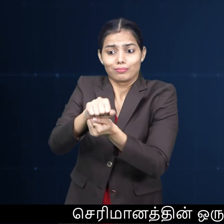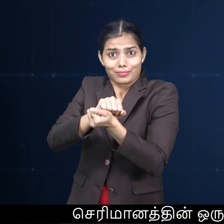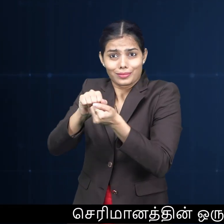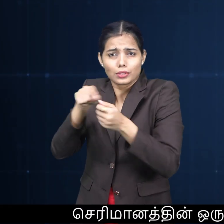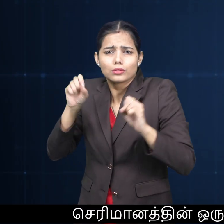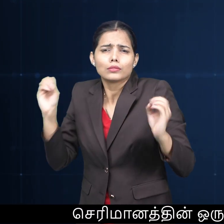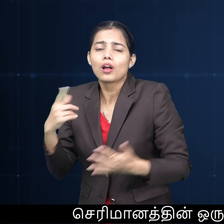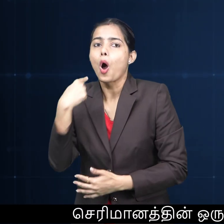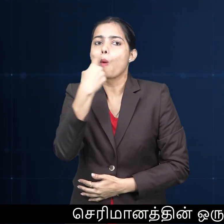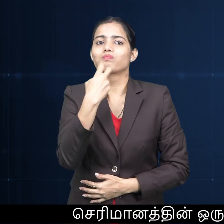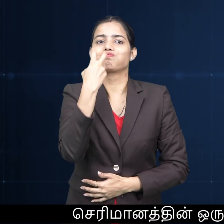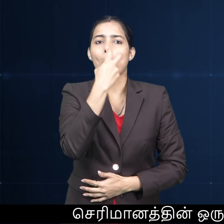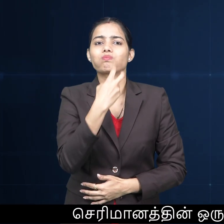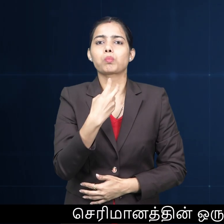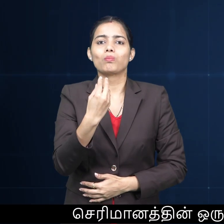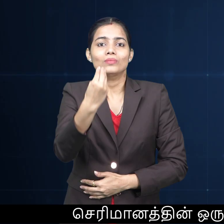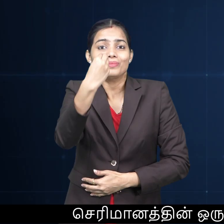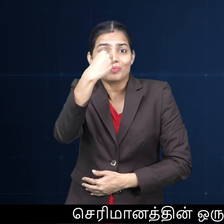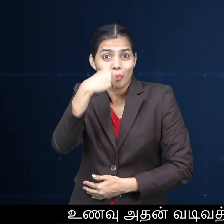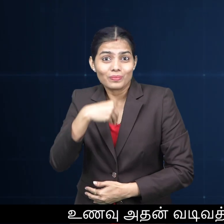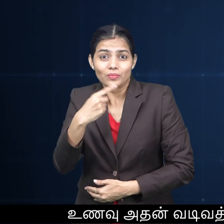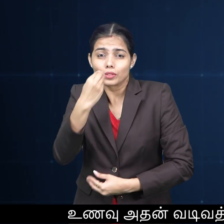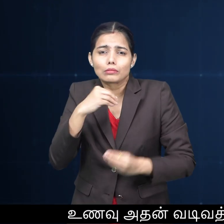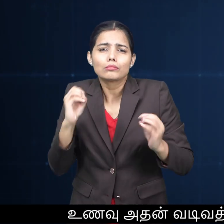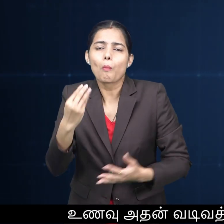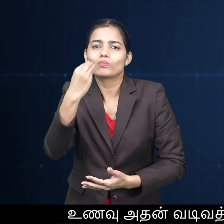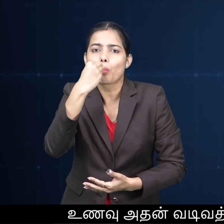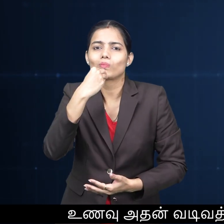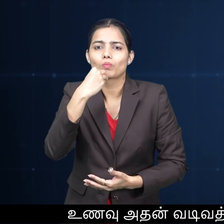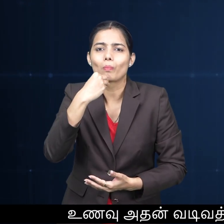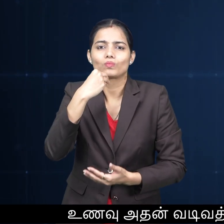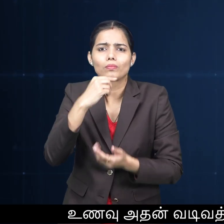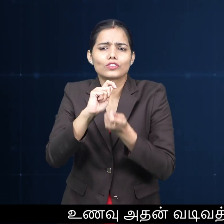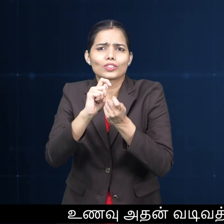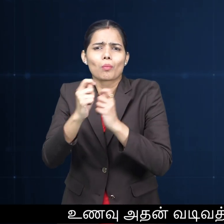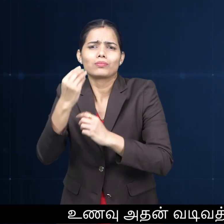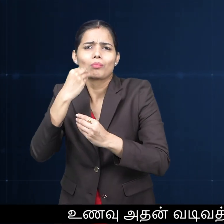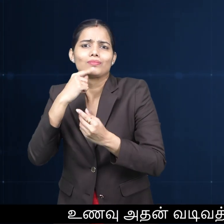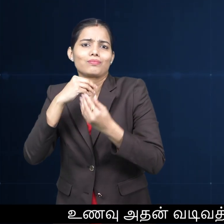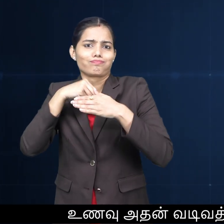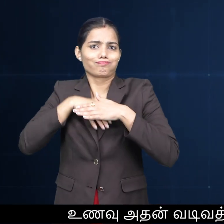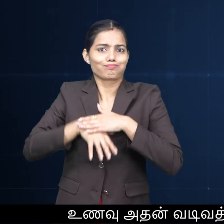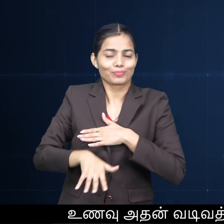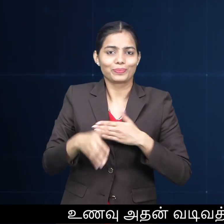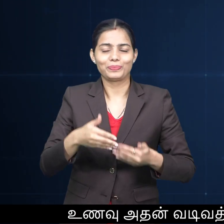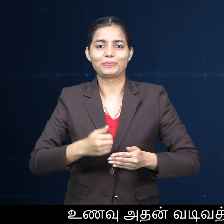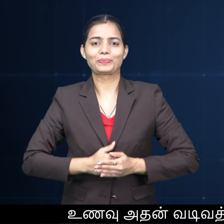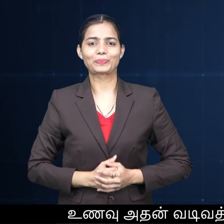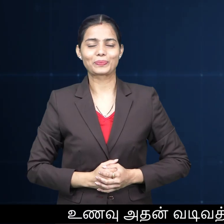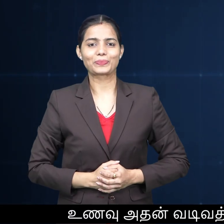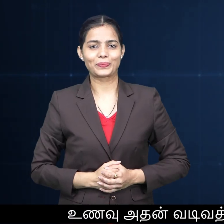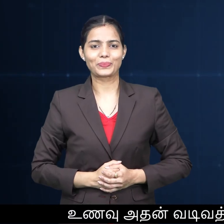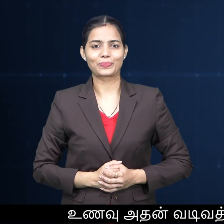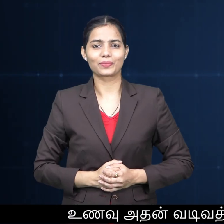செரிமான செயல்முறை வாயில் தொடங்குகிறது. அங்கு உணவு அதன் வடிவத்தை மாற்றத் தொடங்குகிறது.